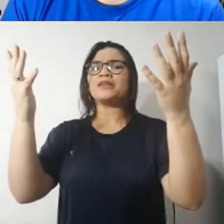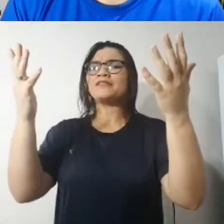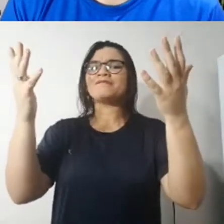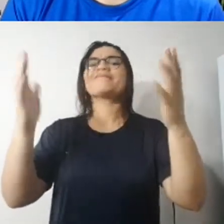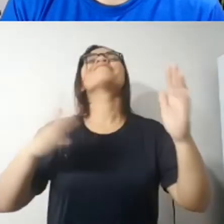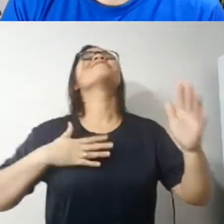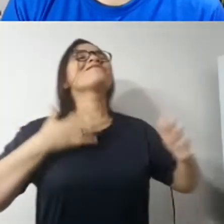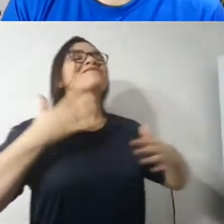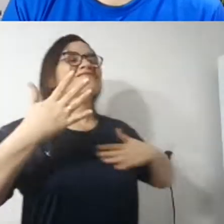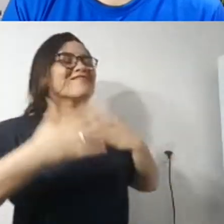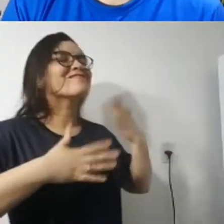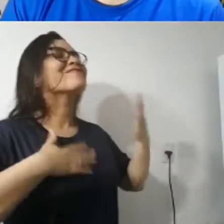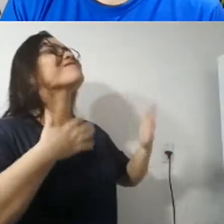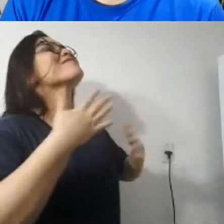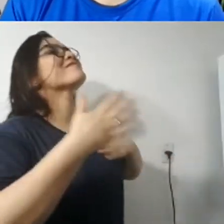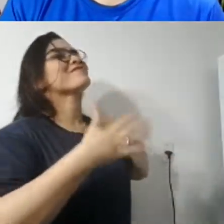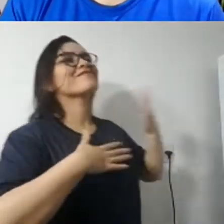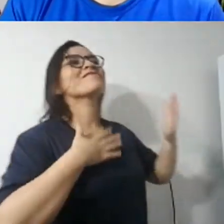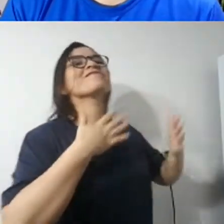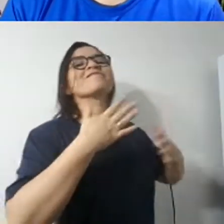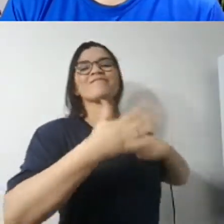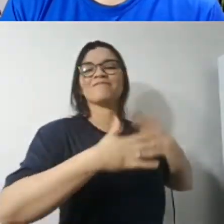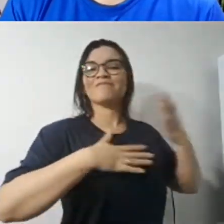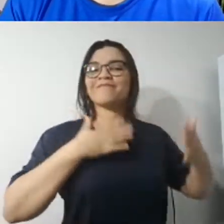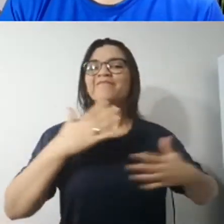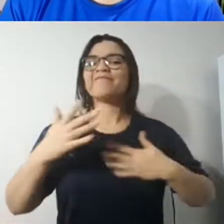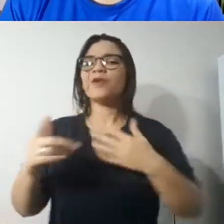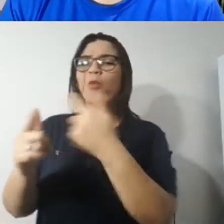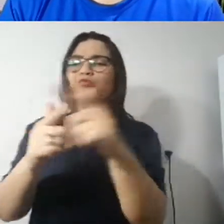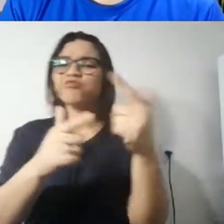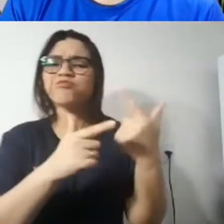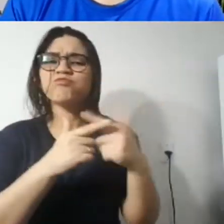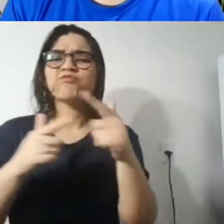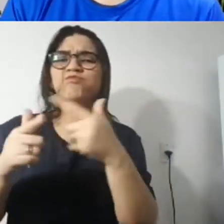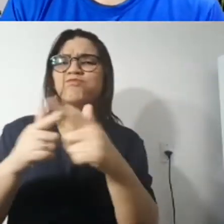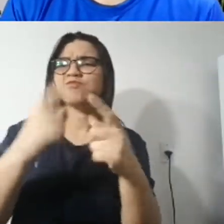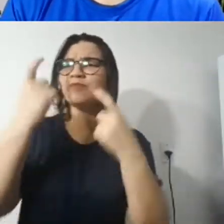Alegre estou, não há circunstância,